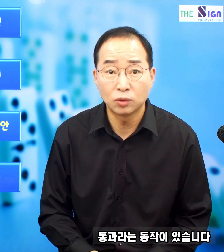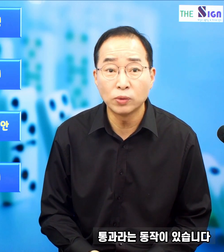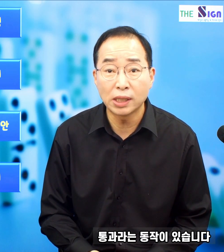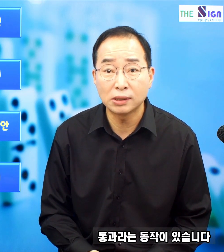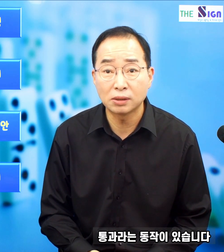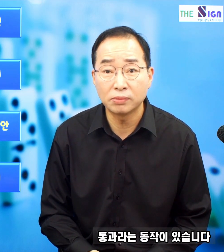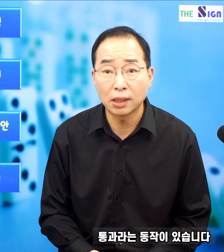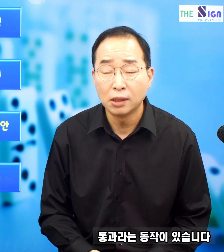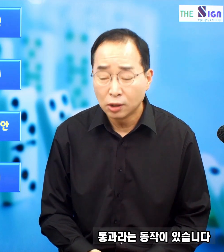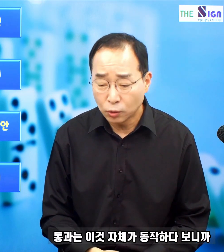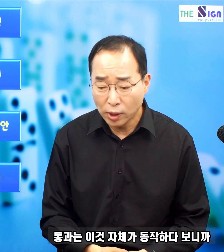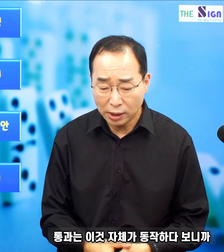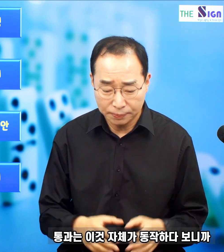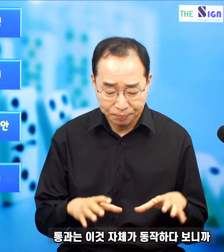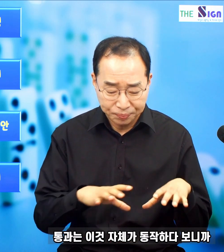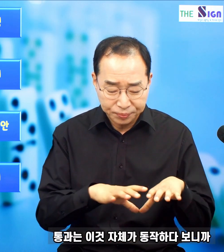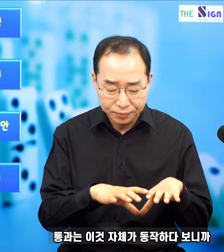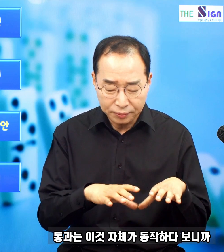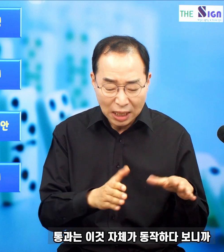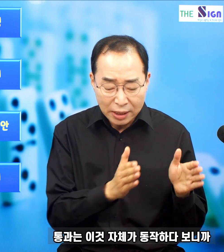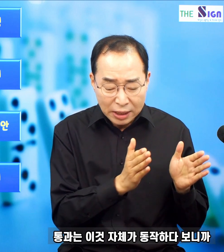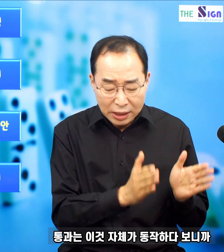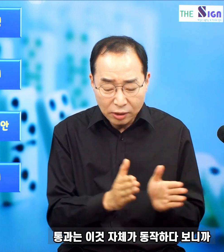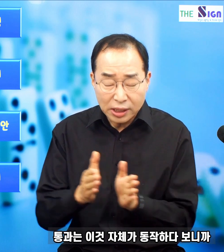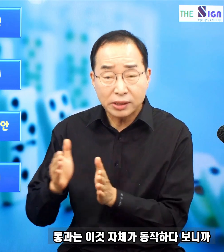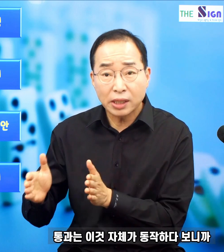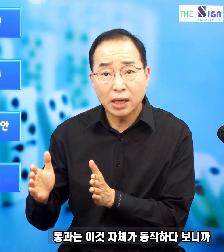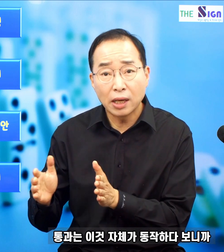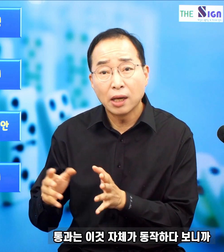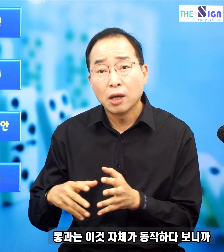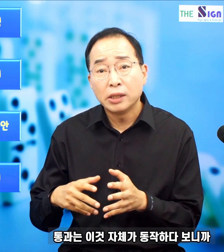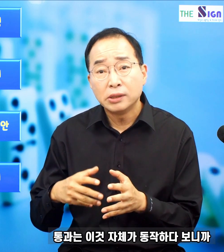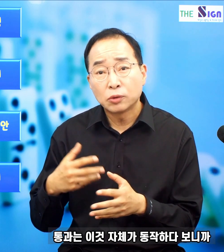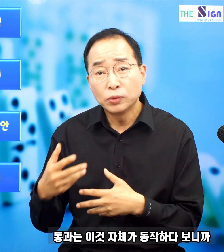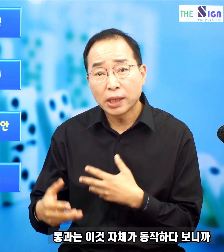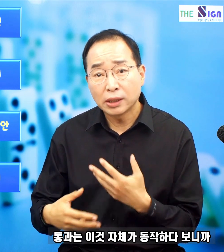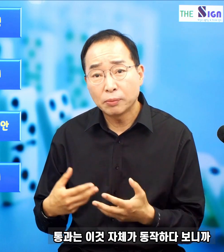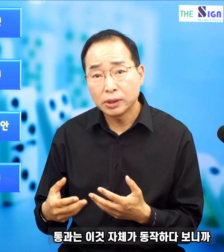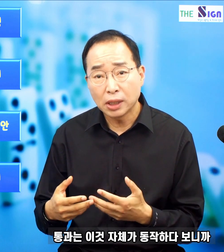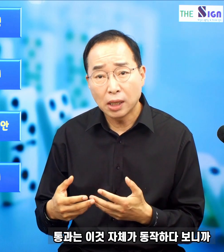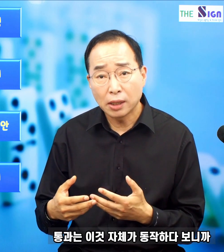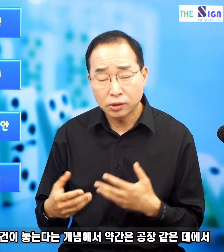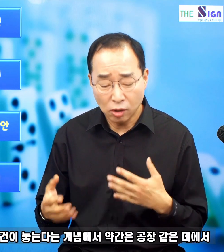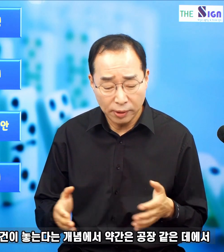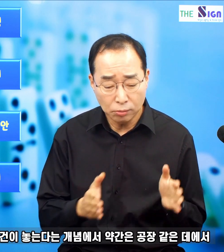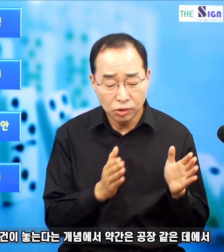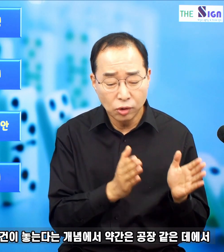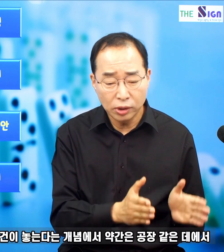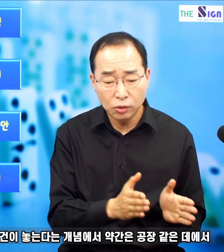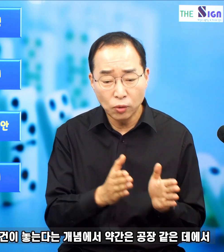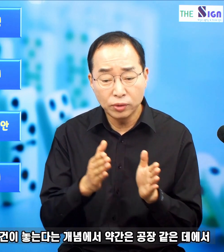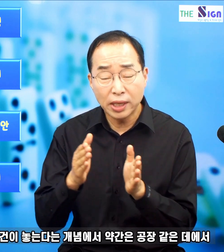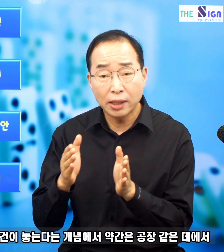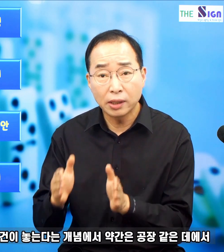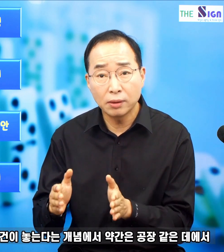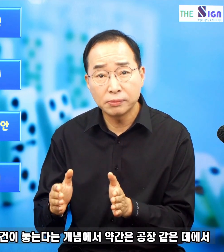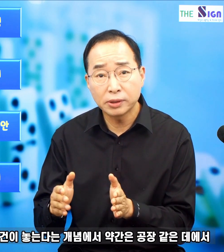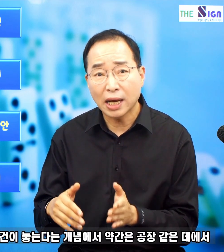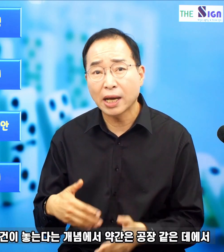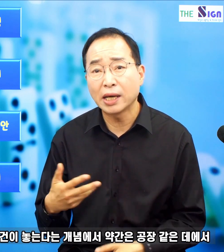동작이 있습니다. 통과는 이것 자체가 이제 동작하다 보니까 처음에는 물건이 놓는다는 개념에서